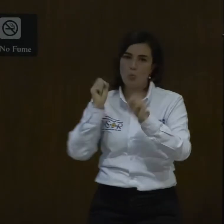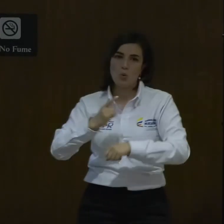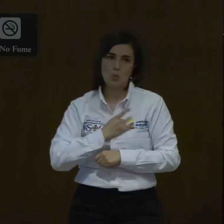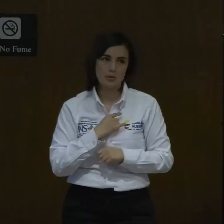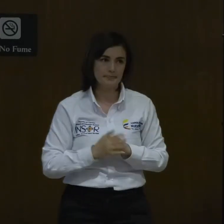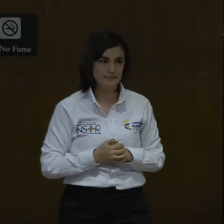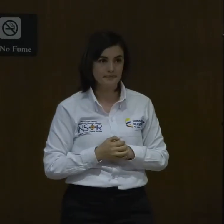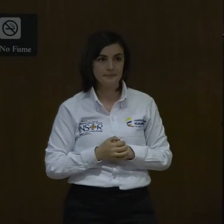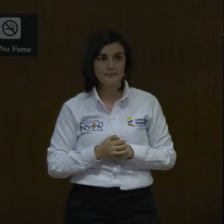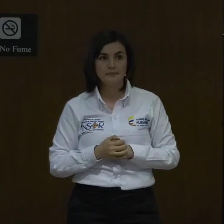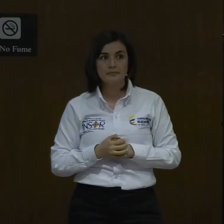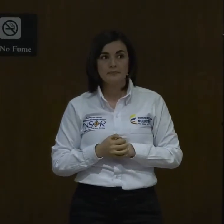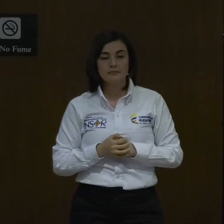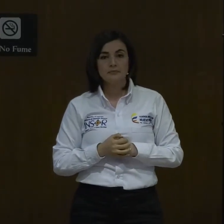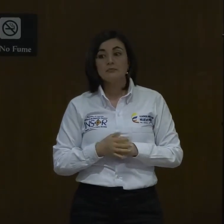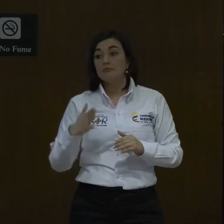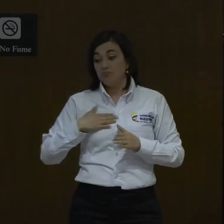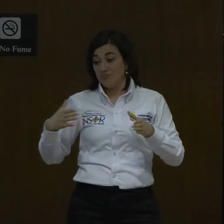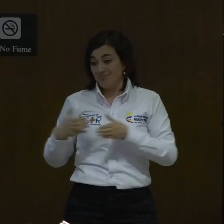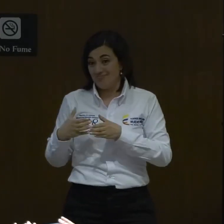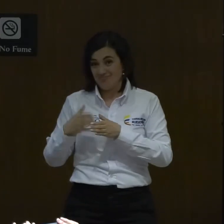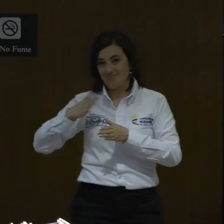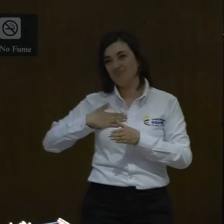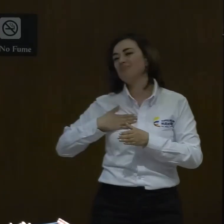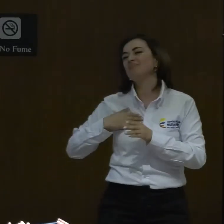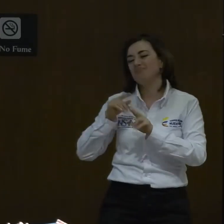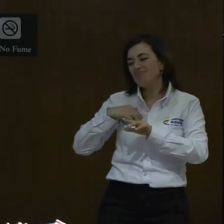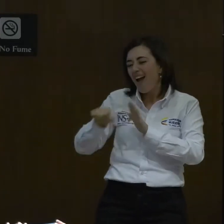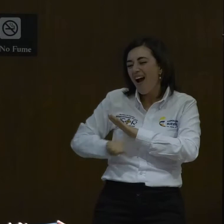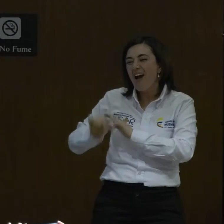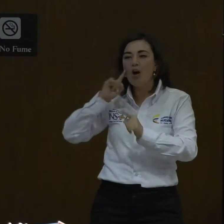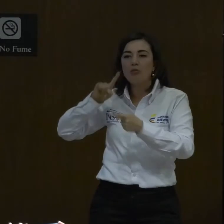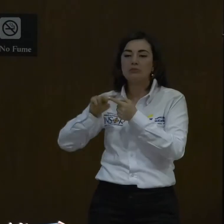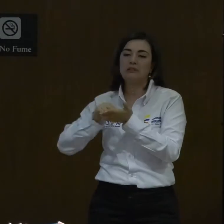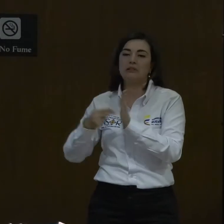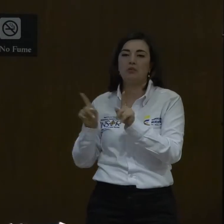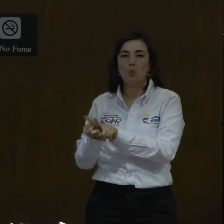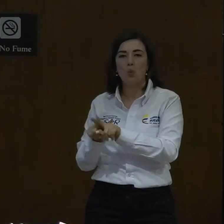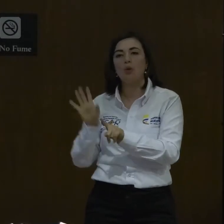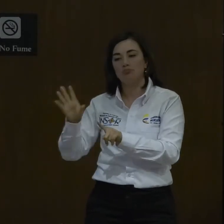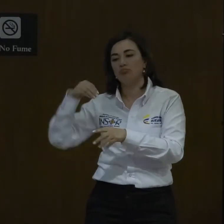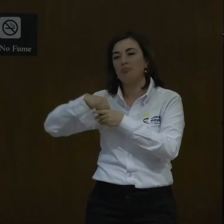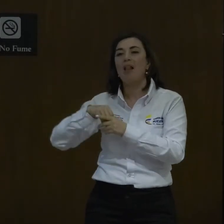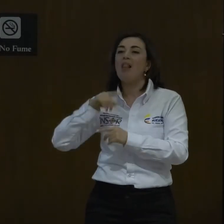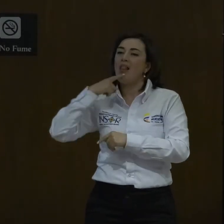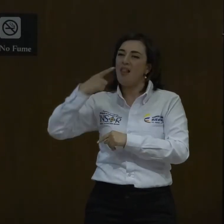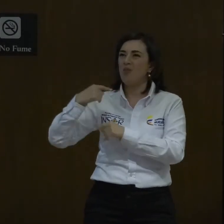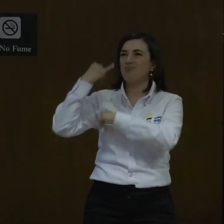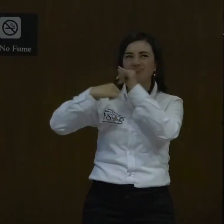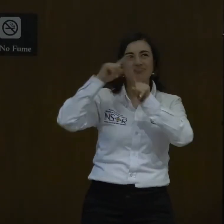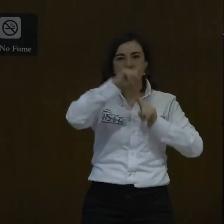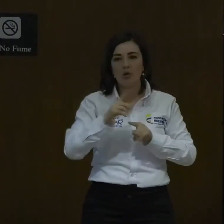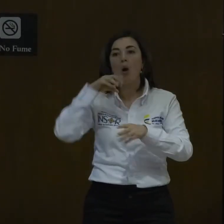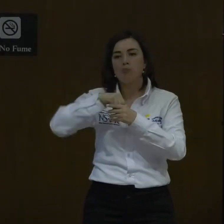Mi propio departamento, el Departamento de Lenguas Extranjeras, ofrece una licenciatura en español, una